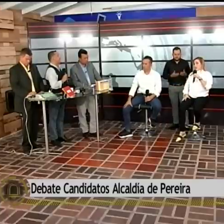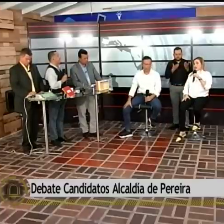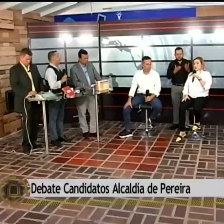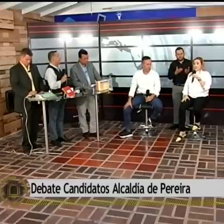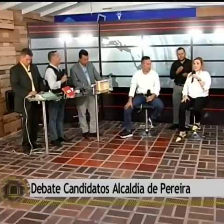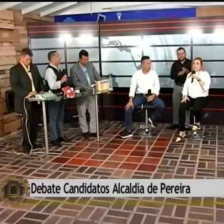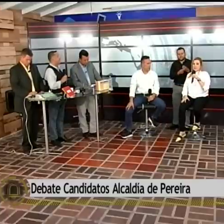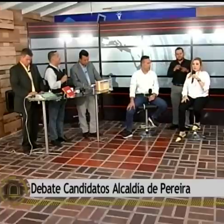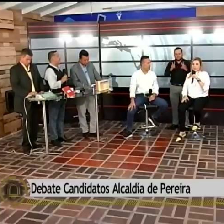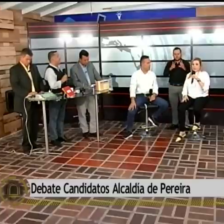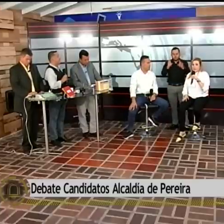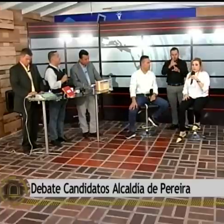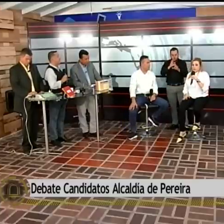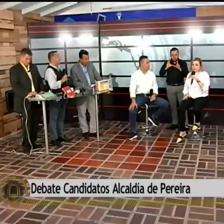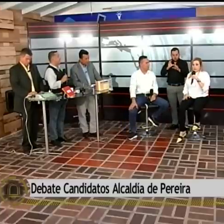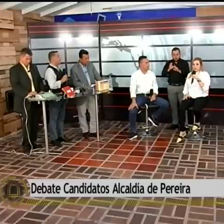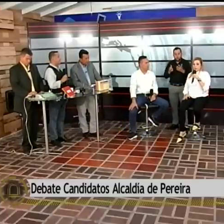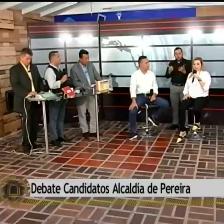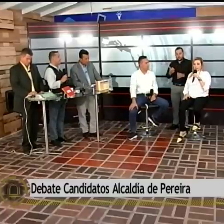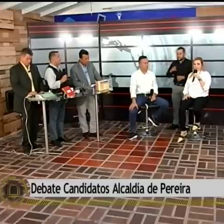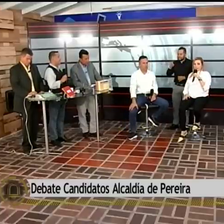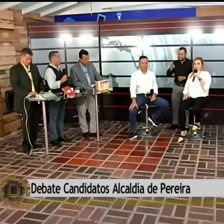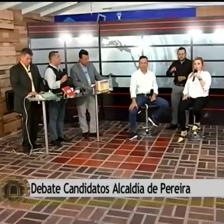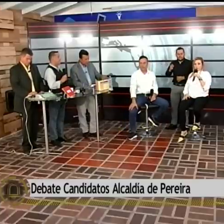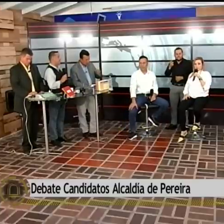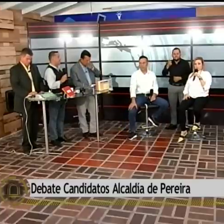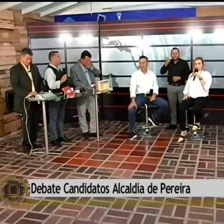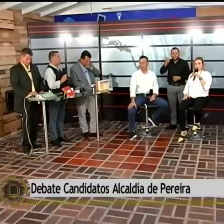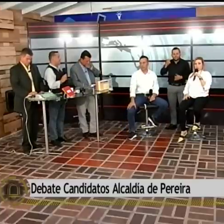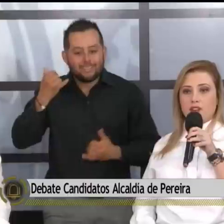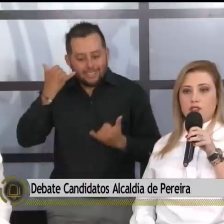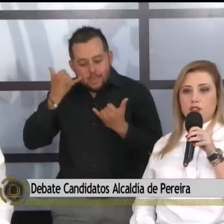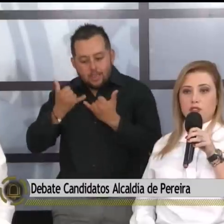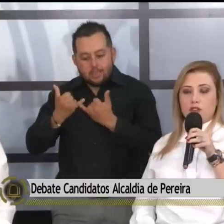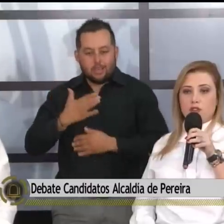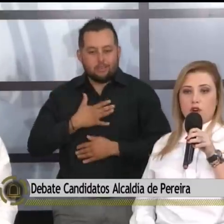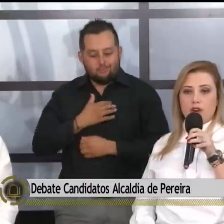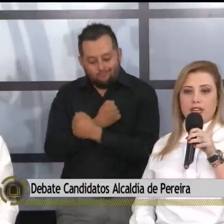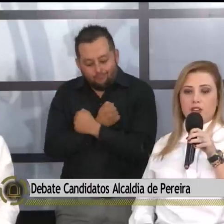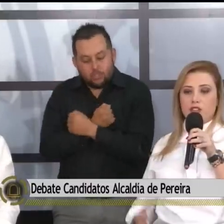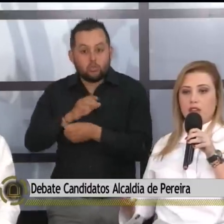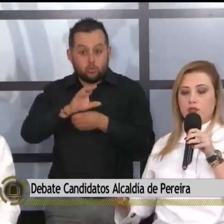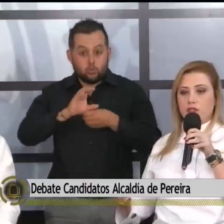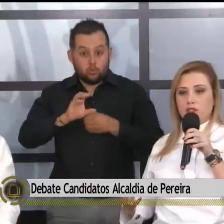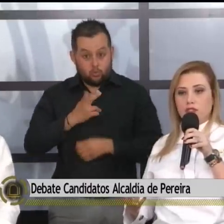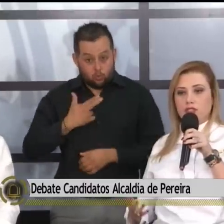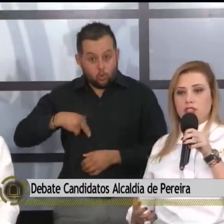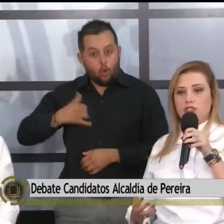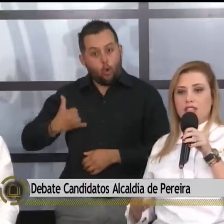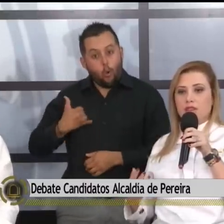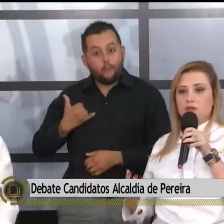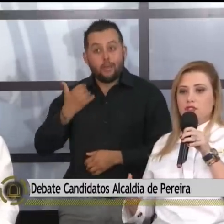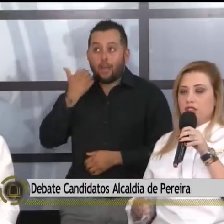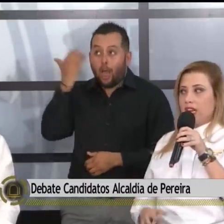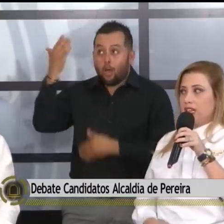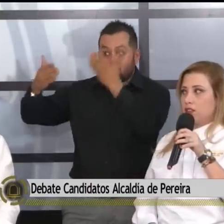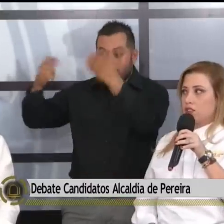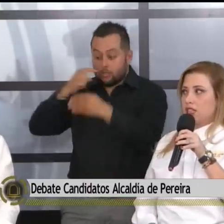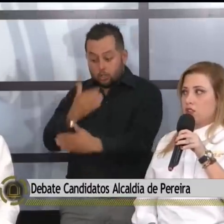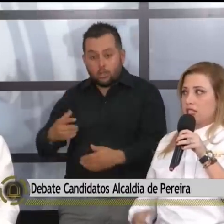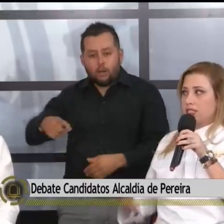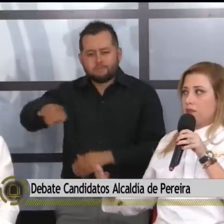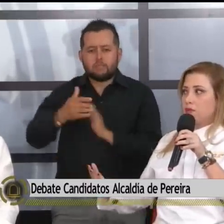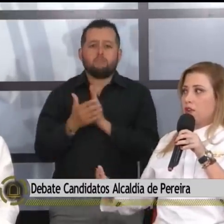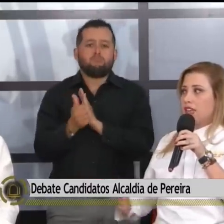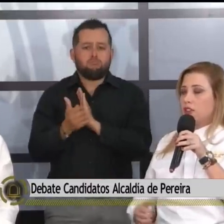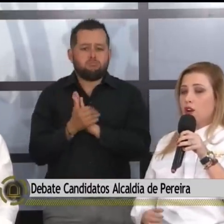hacer? Bueno, hoy necesitamos generar un sentido de pertenencia por nuestra ciudad. Nosotros los jóvenes, los adultos, los niños tienen muchos talentos y